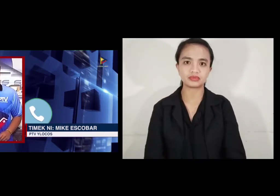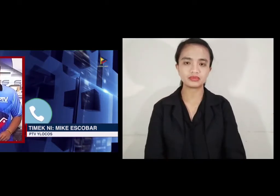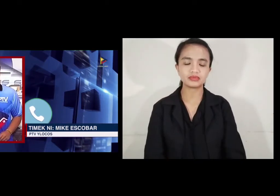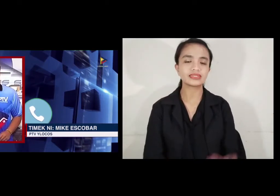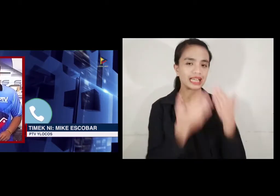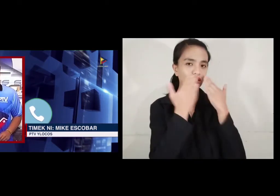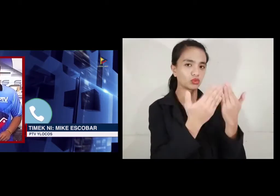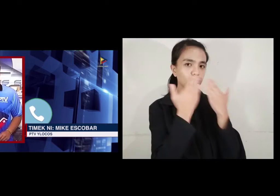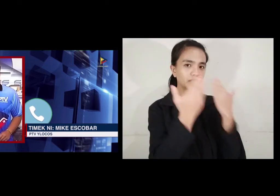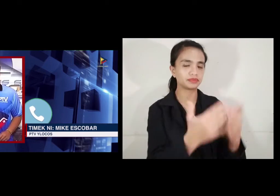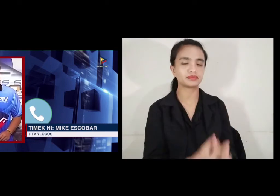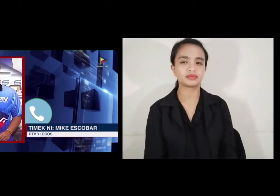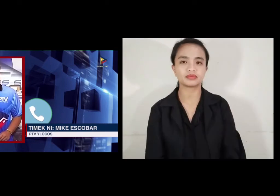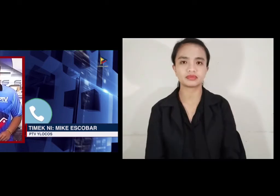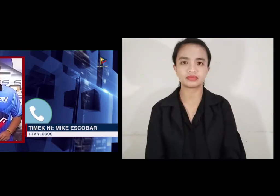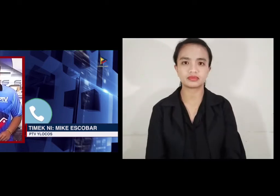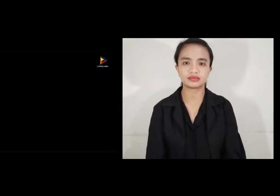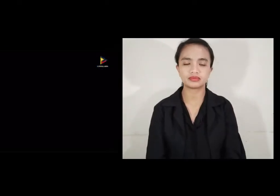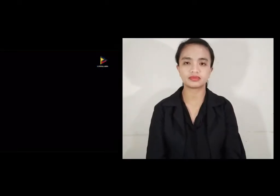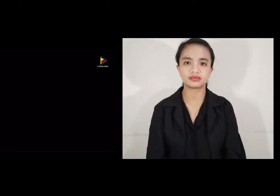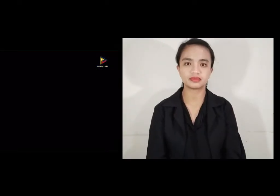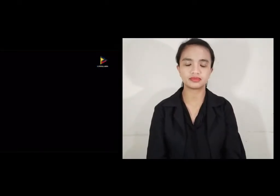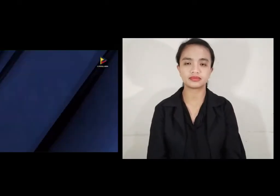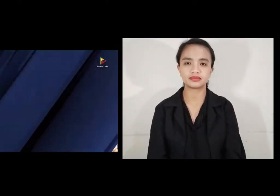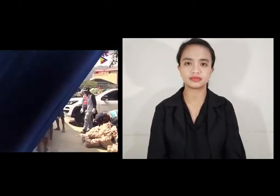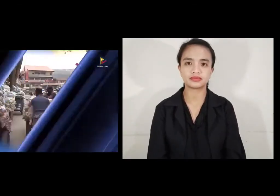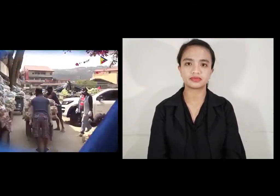malam. Thank you, Sir Ed. Thank you.